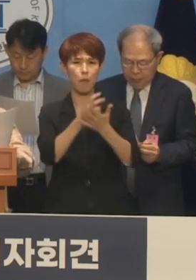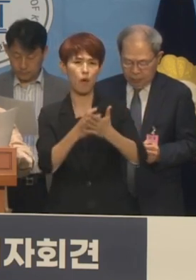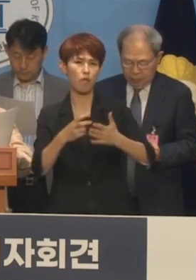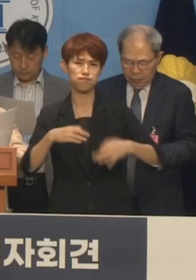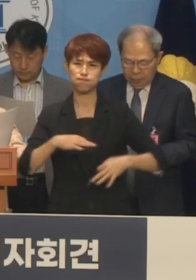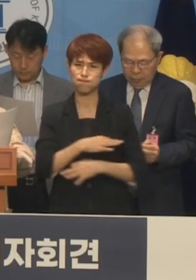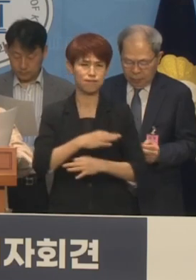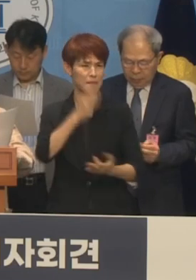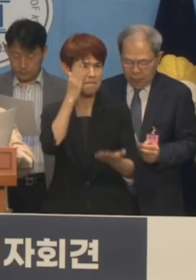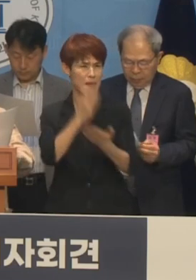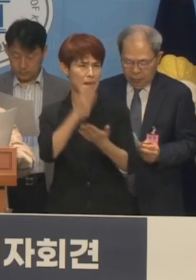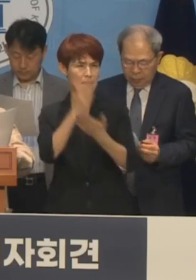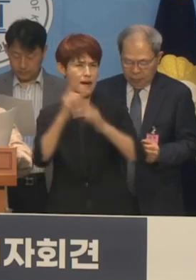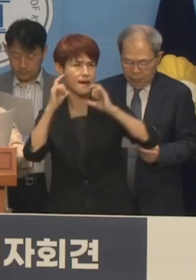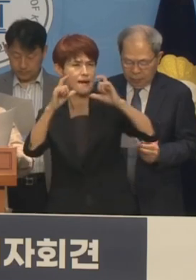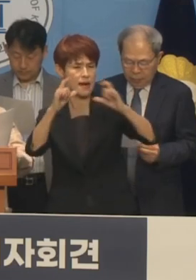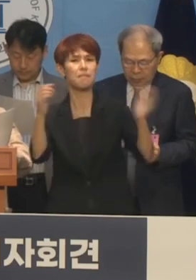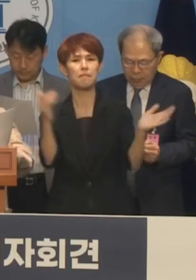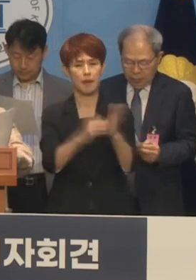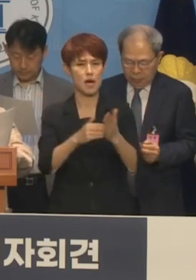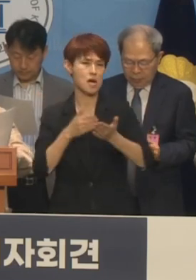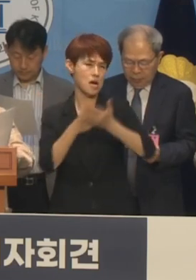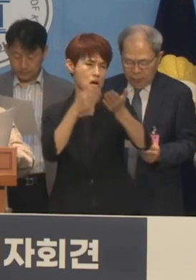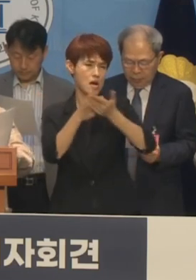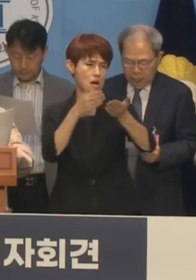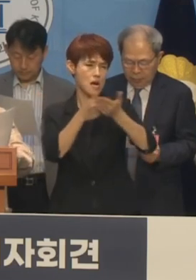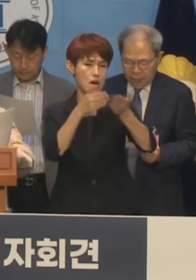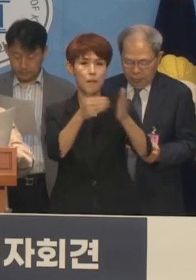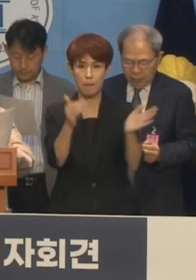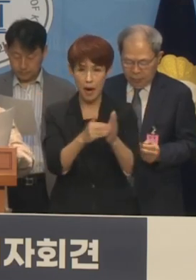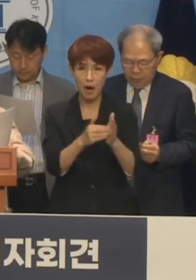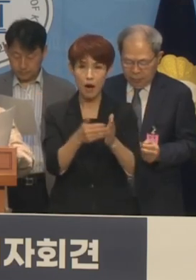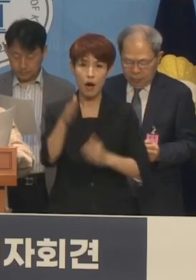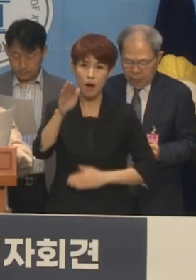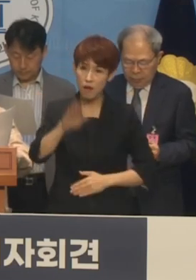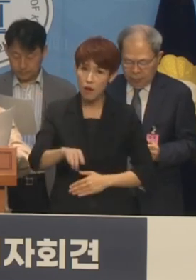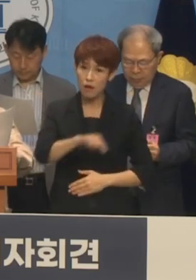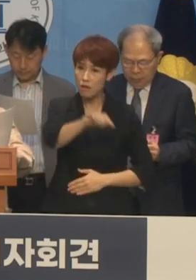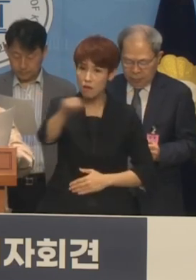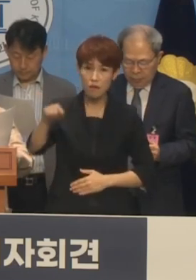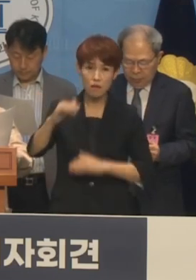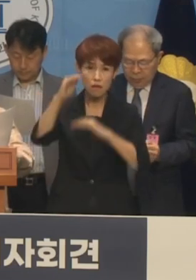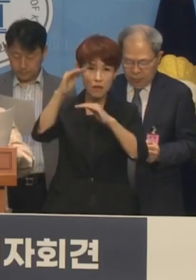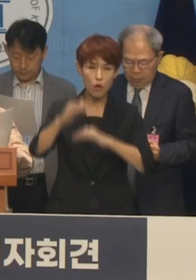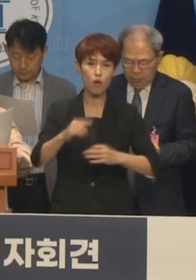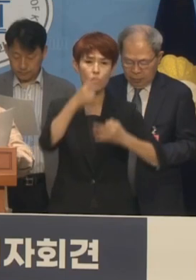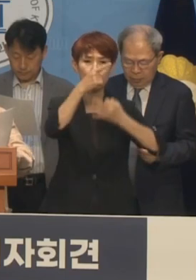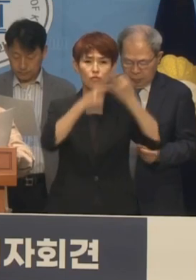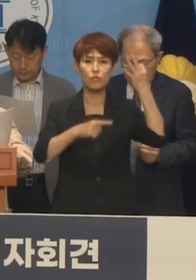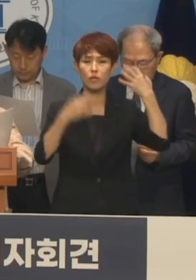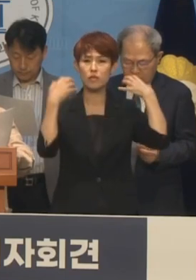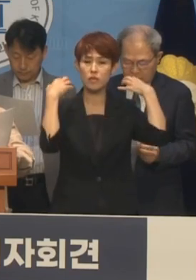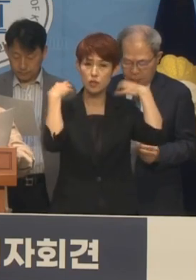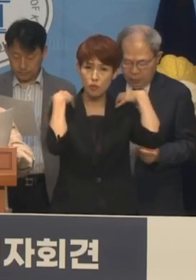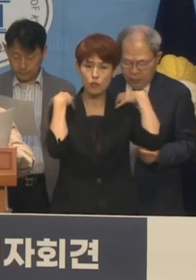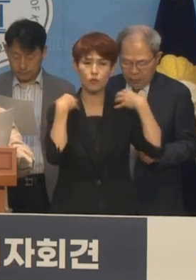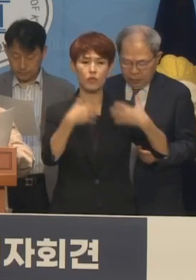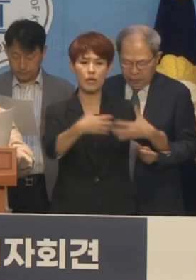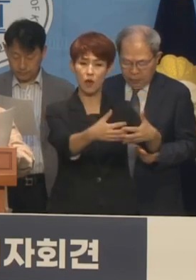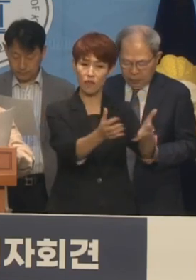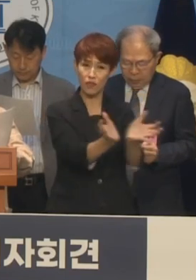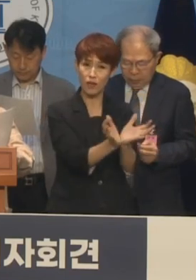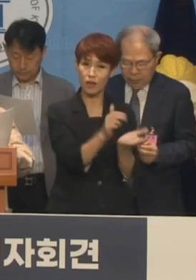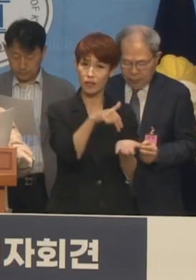중단을 요구해왔다. 그러나 이러한 목소리는 윤석열 정부와 집권